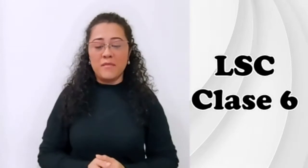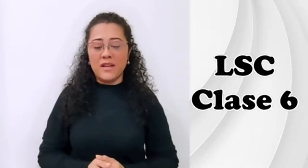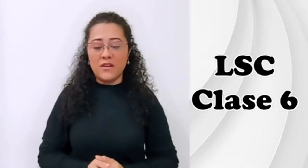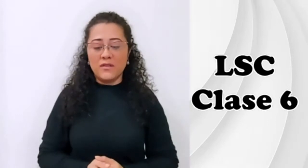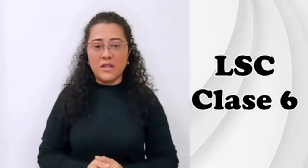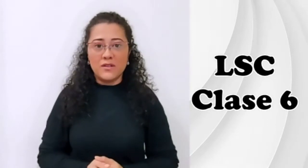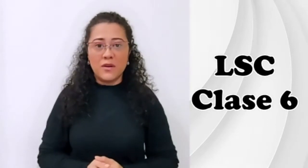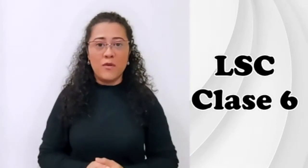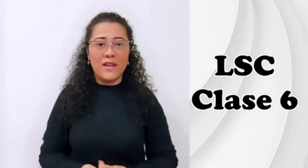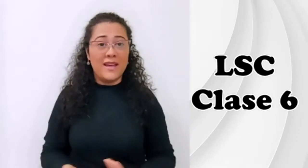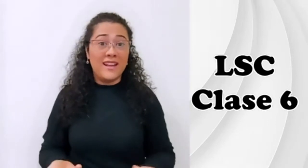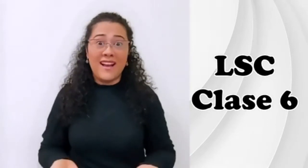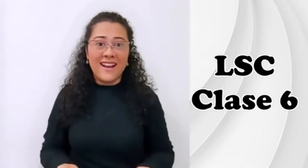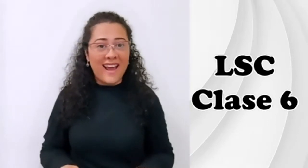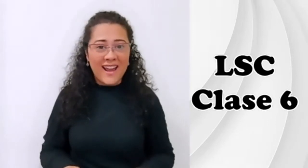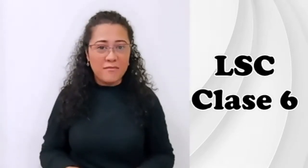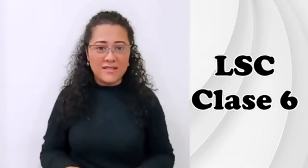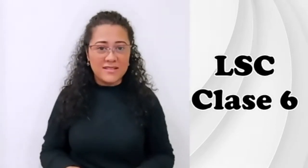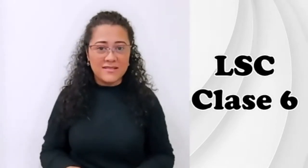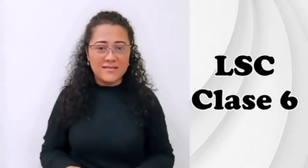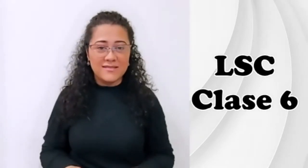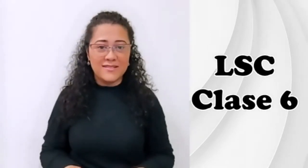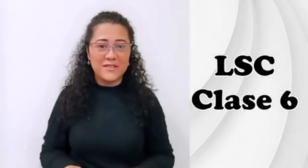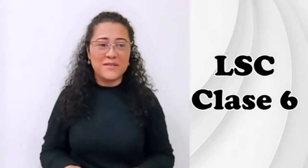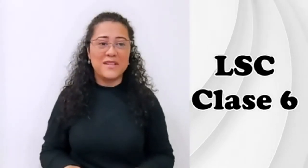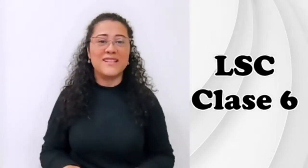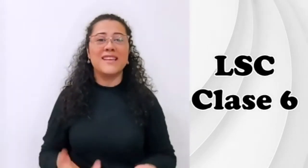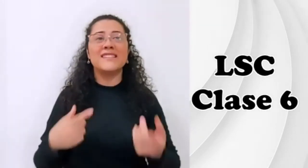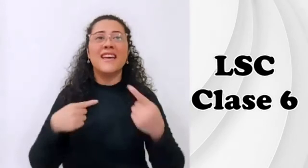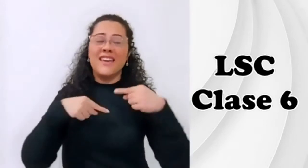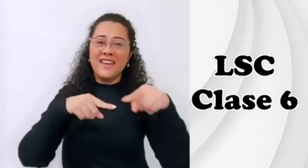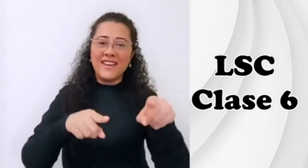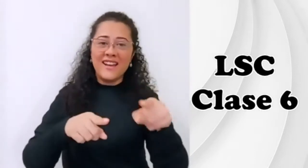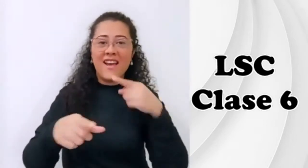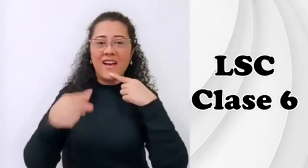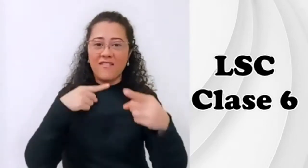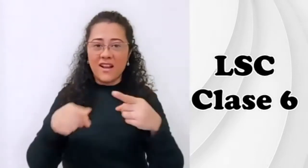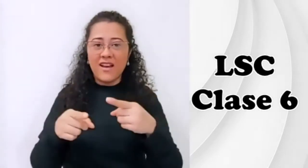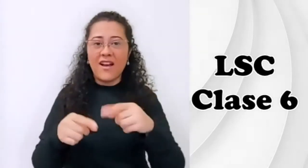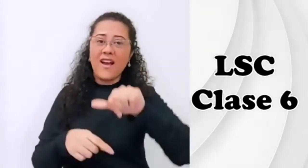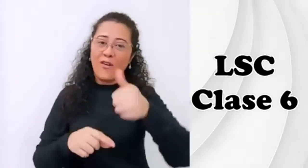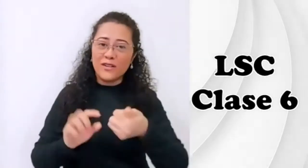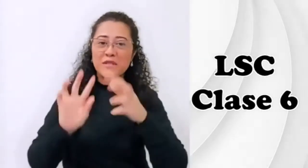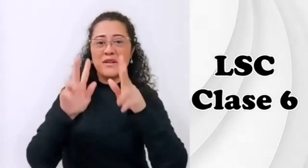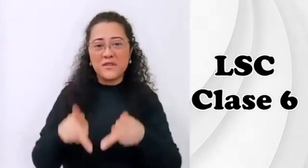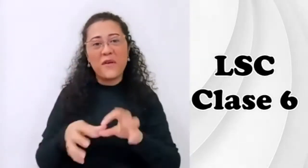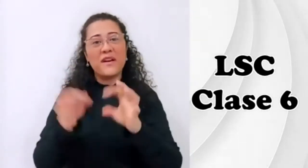También conceptos como de ir a ganar almas. Entonces es ir a hablar a otras personas de